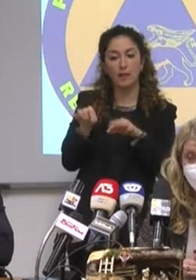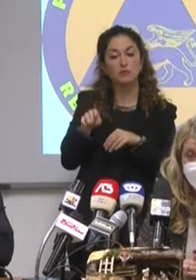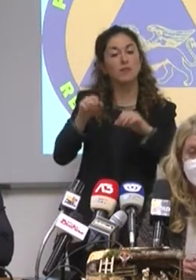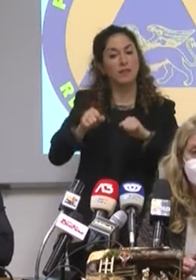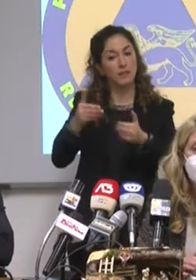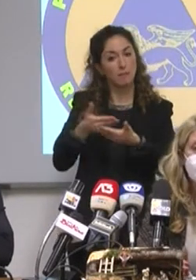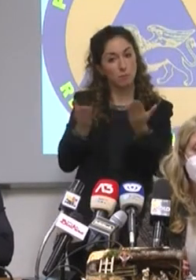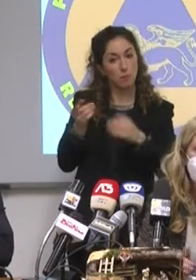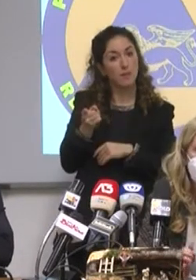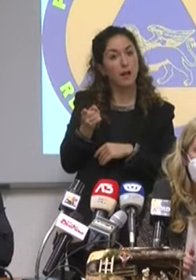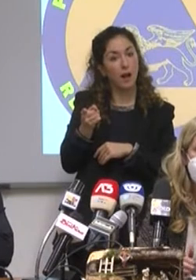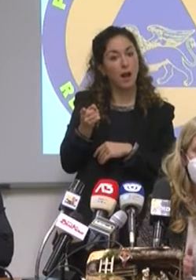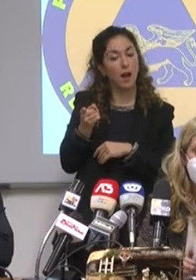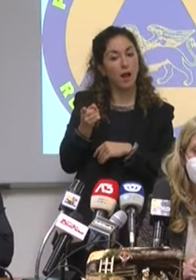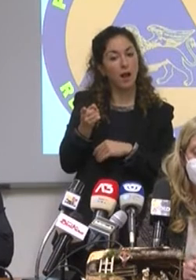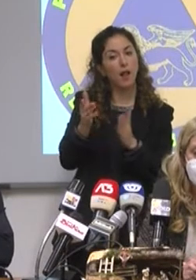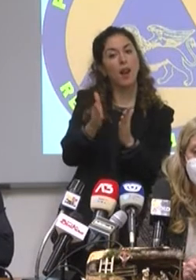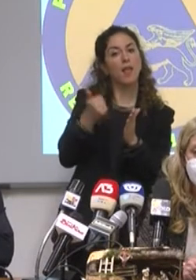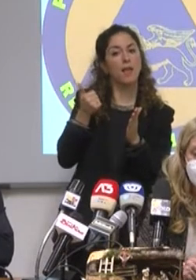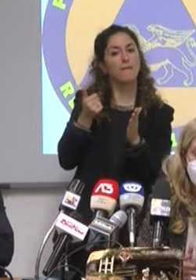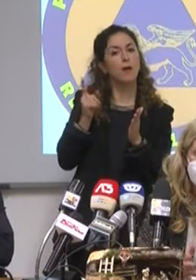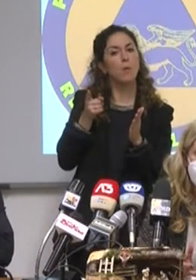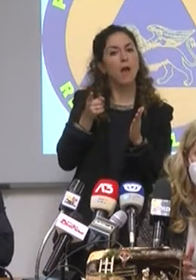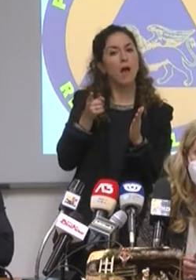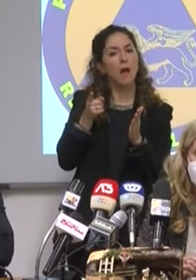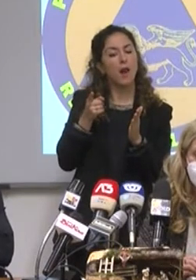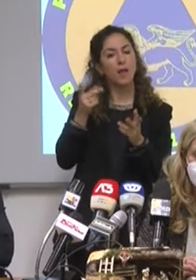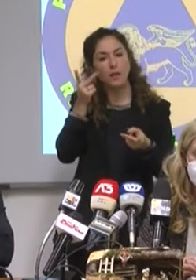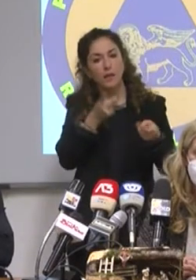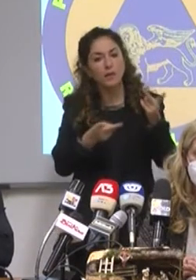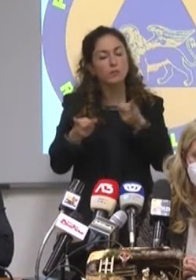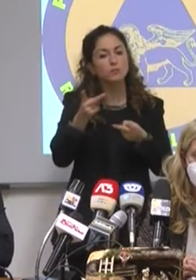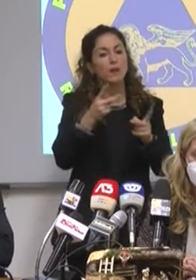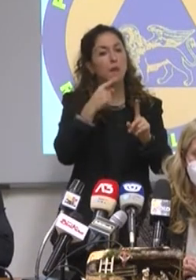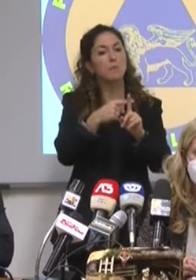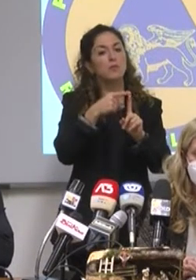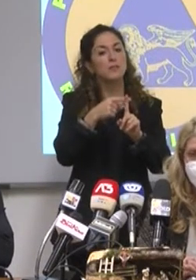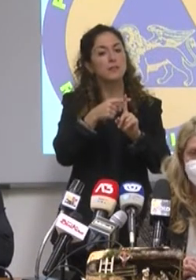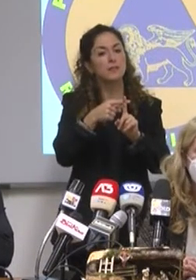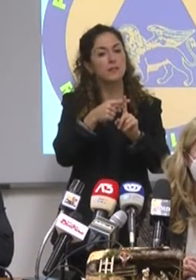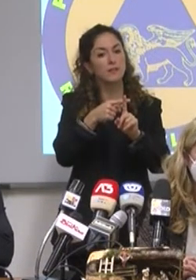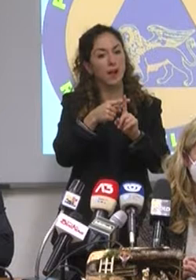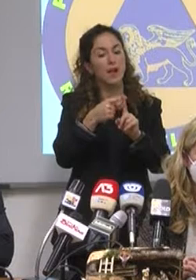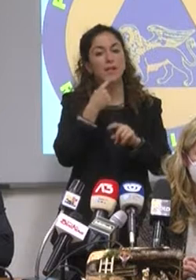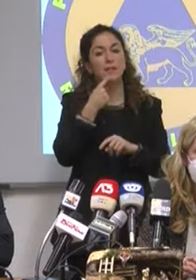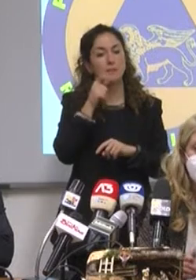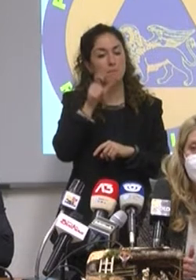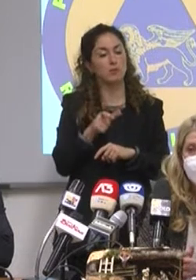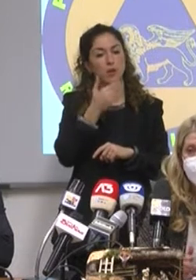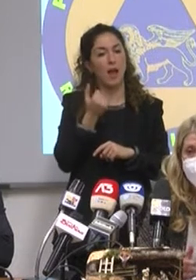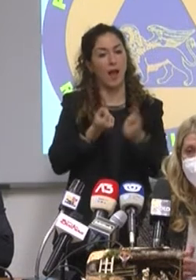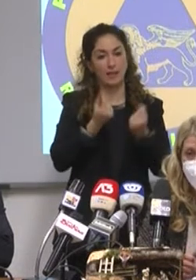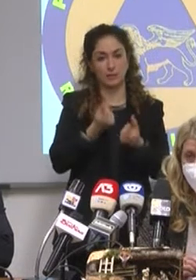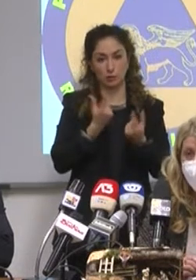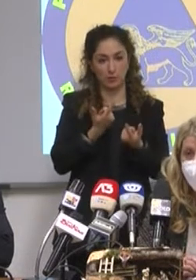pubblica ha tolto la conferma, la ricerca della positività nel contatto asintomatico.